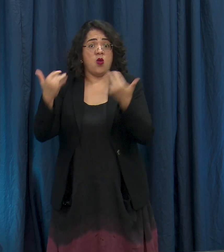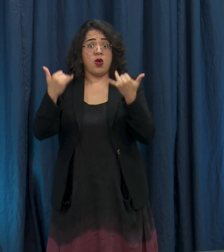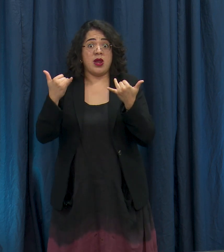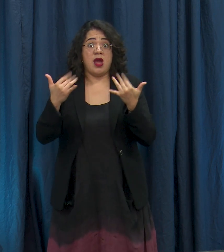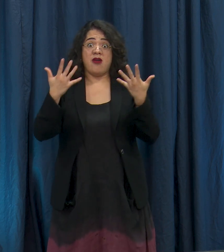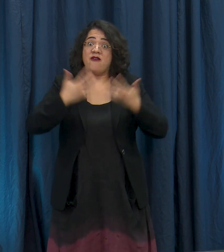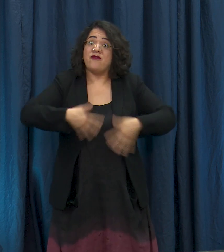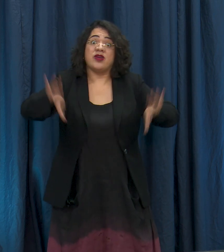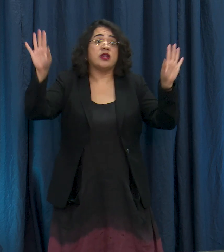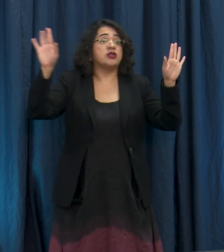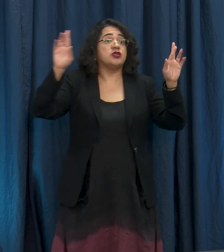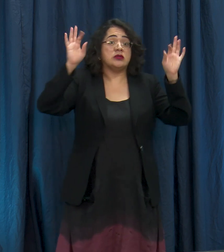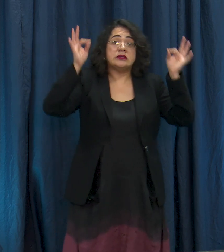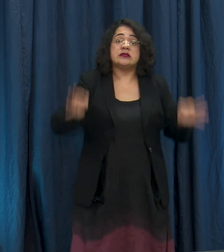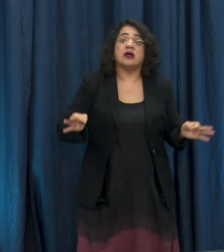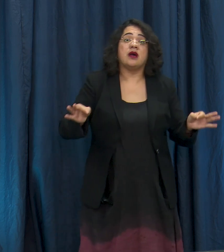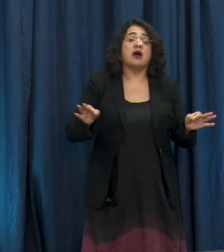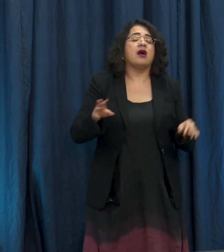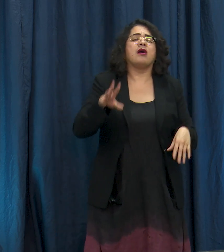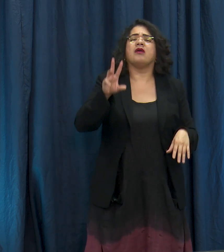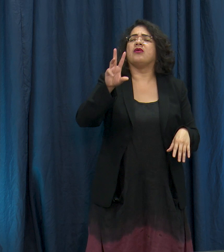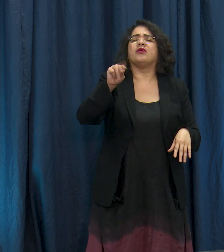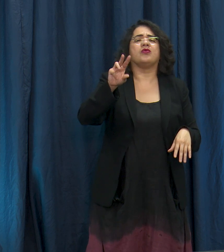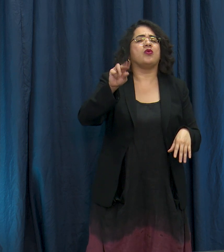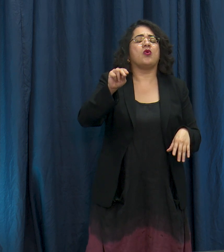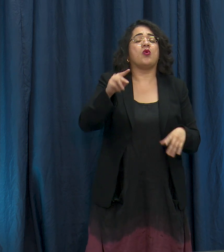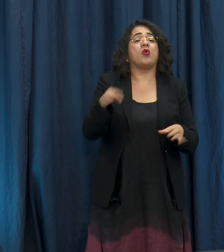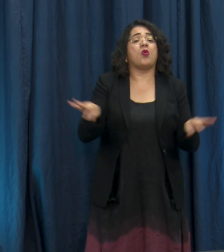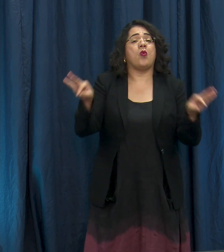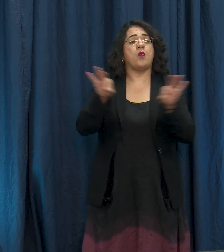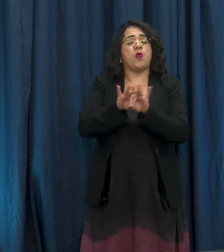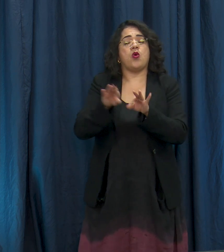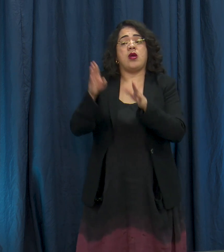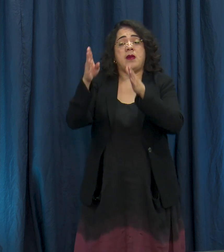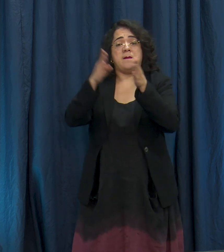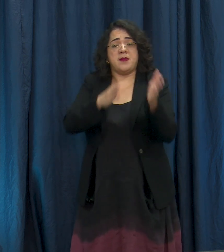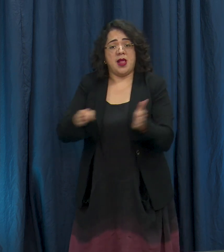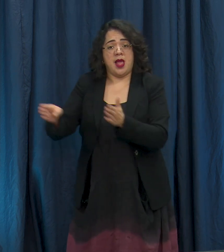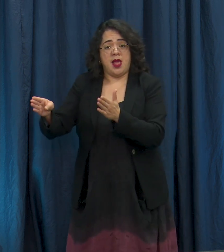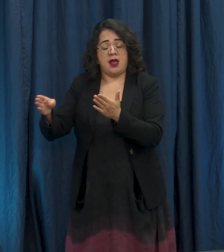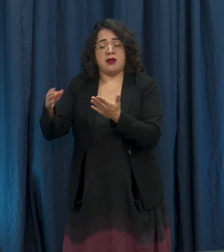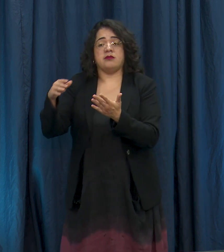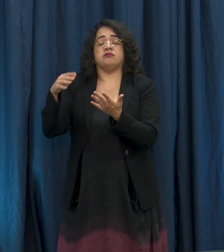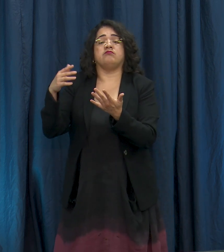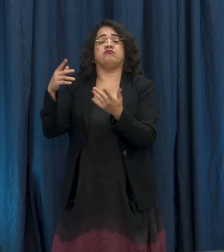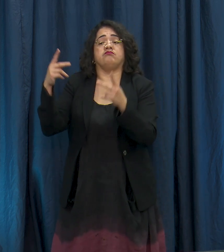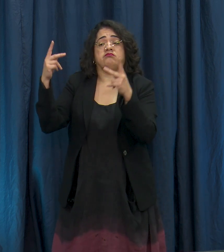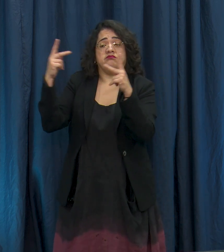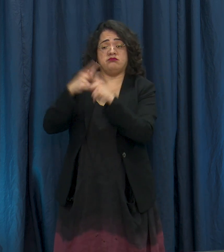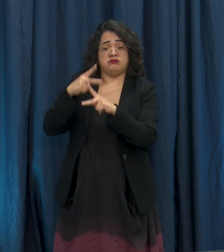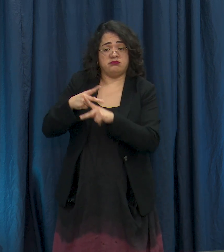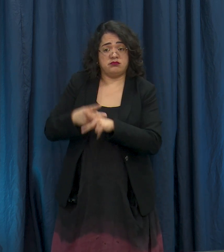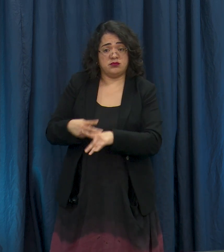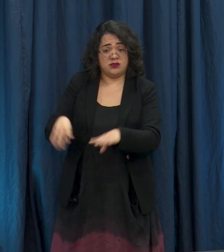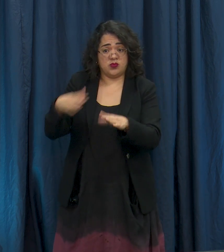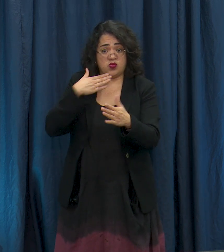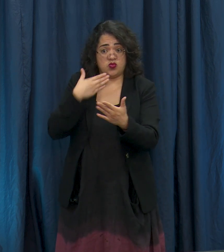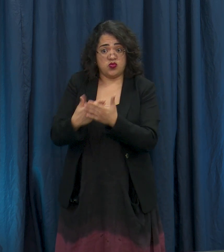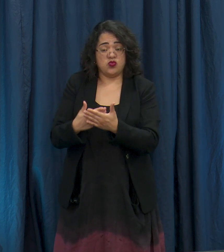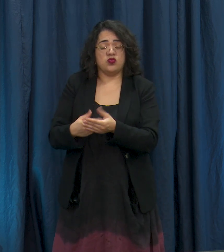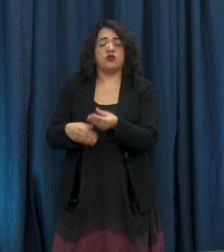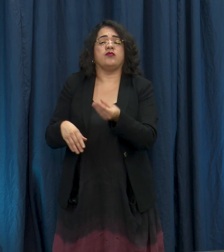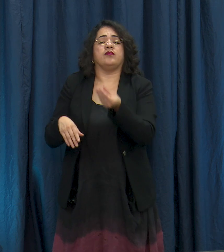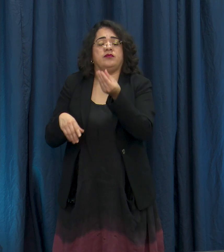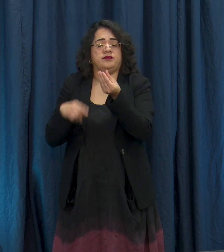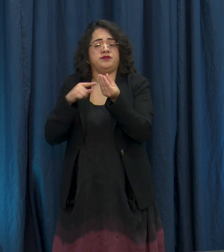para reapertura de la ciudad, pero sé que este plan va a ser cuidadosamente calculado y en coordinación con